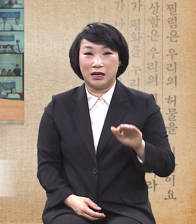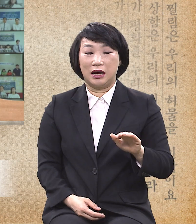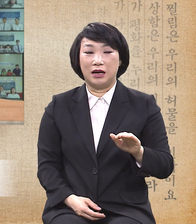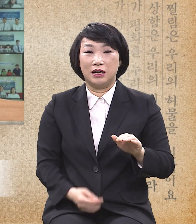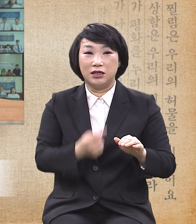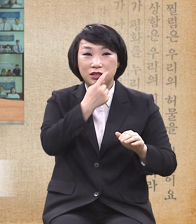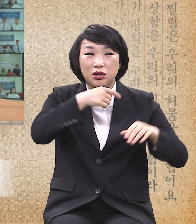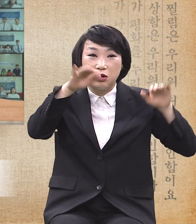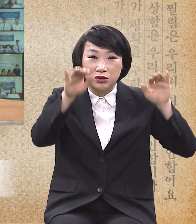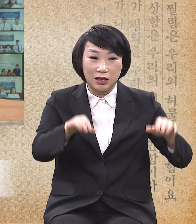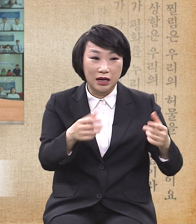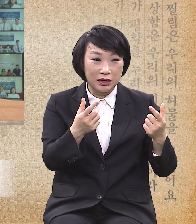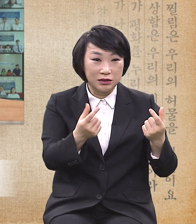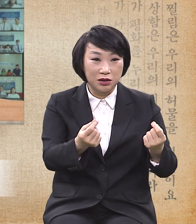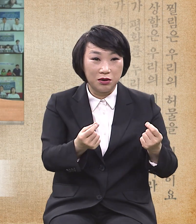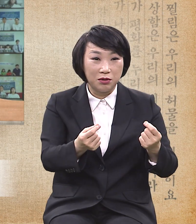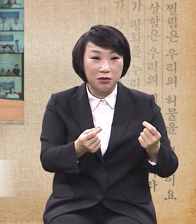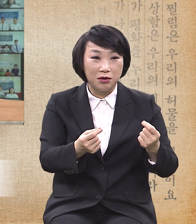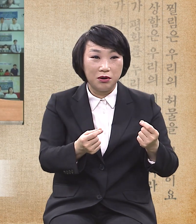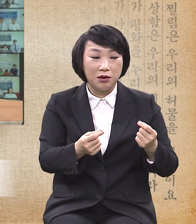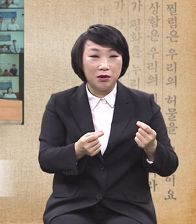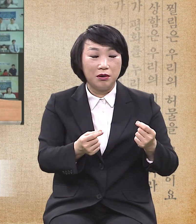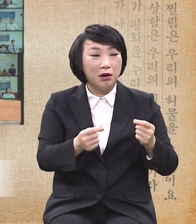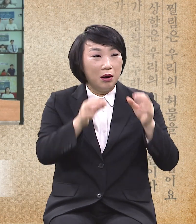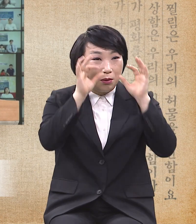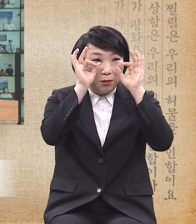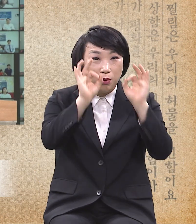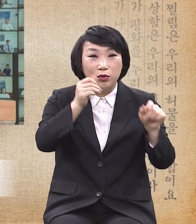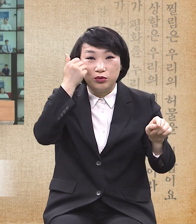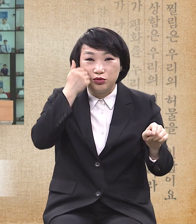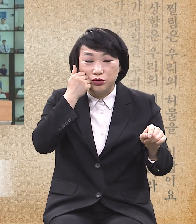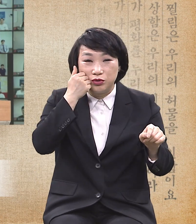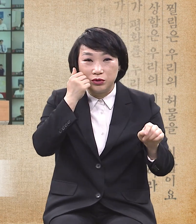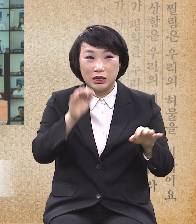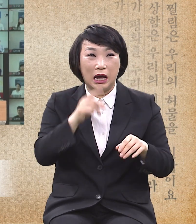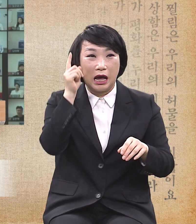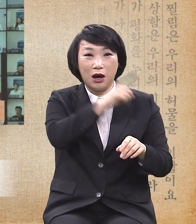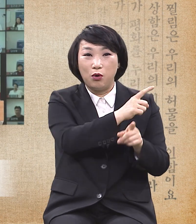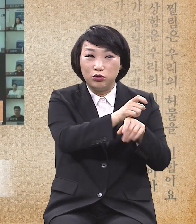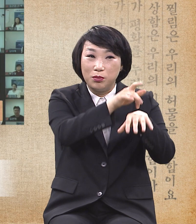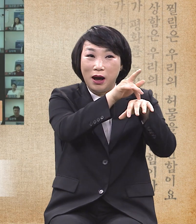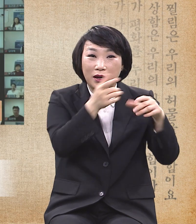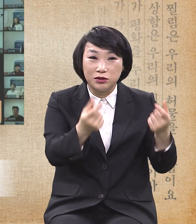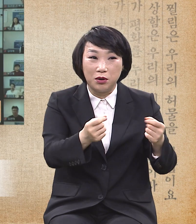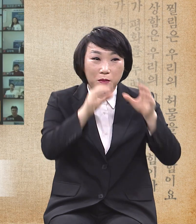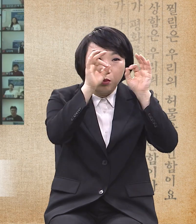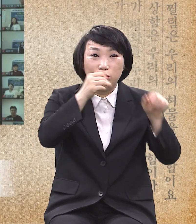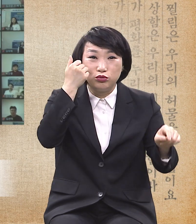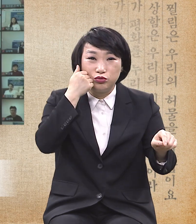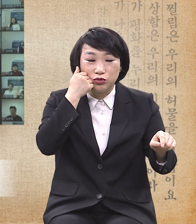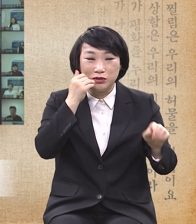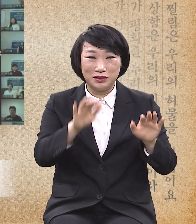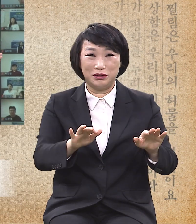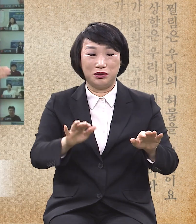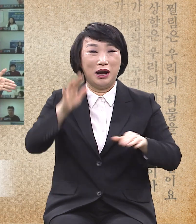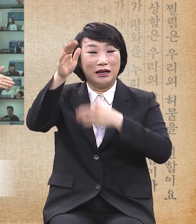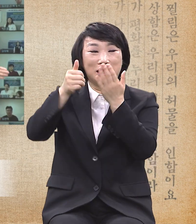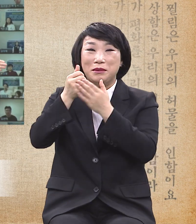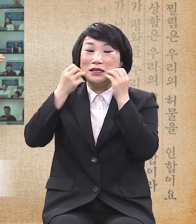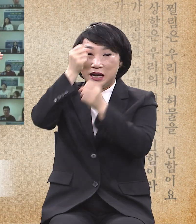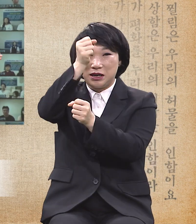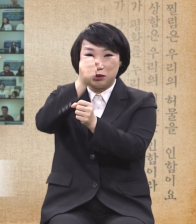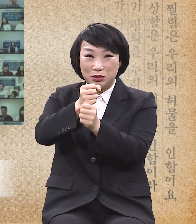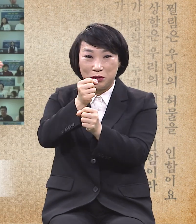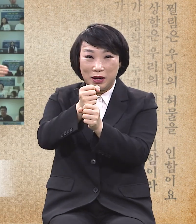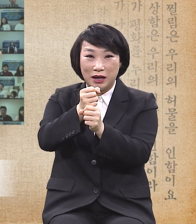이 천사같이 보이며 누가 악마같이 보이는가? 그것도 하나님이